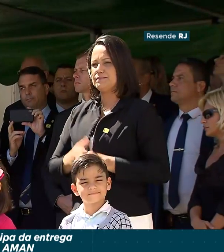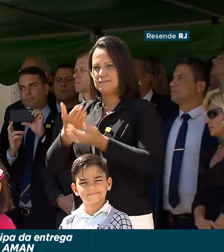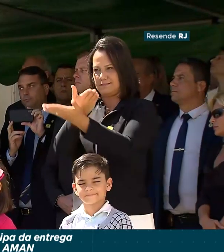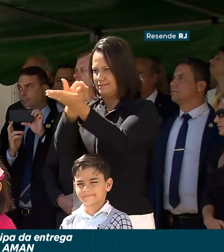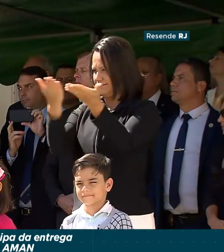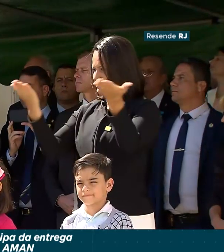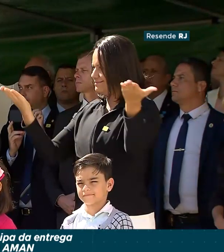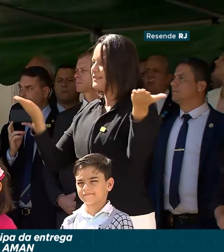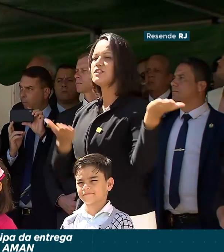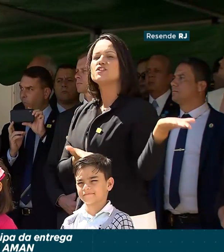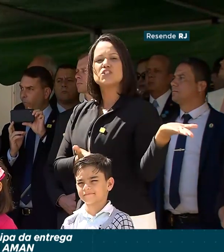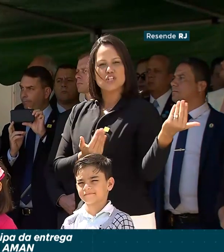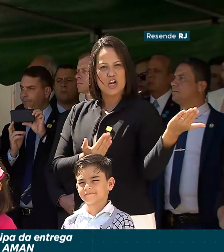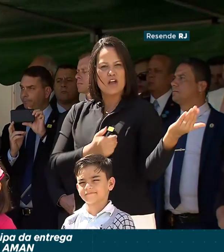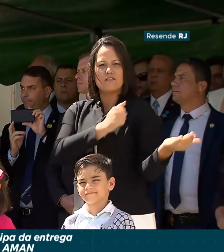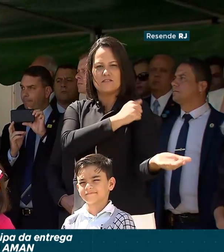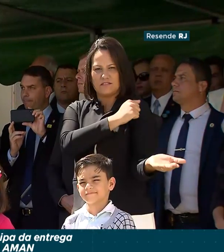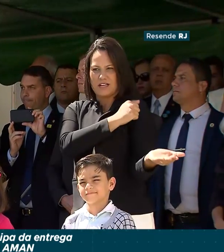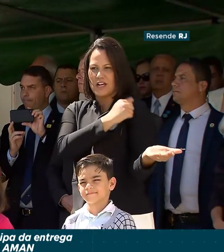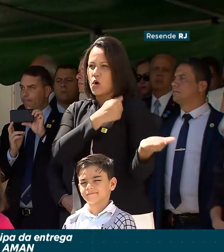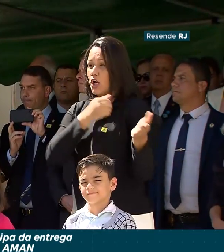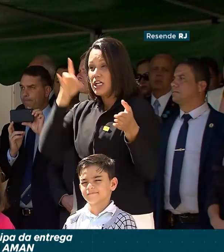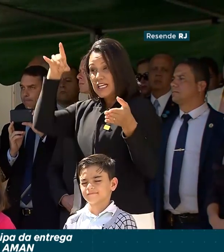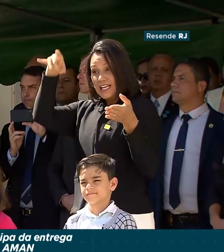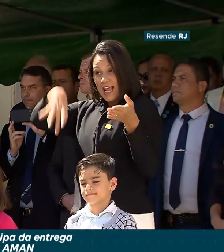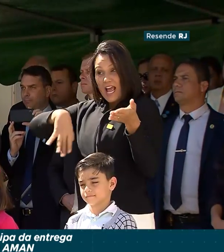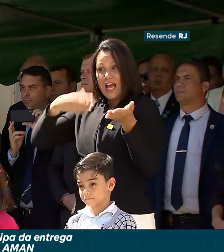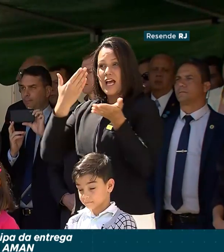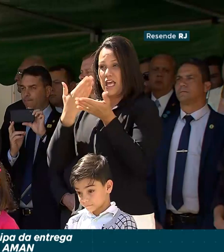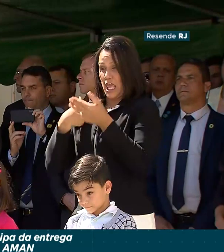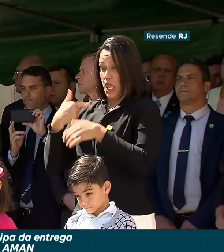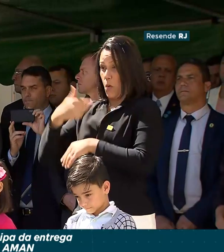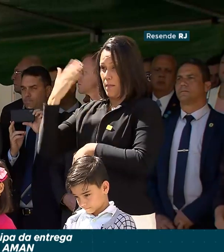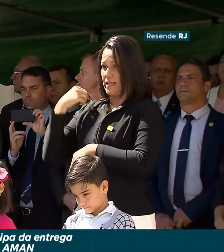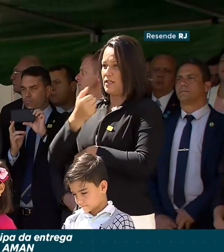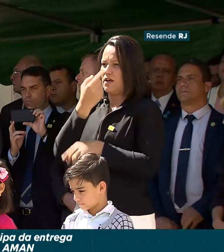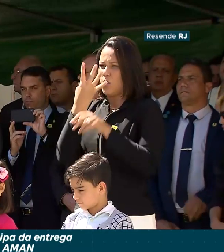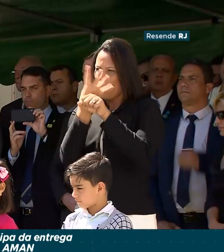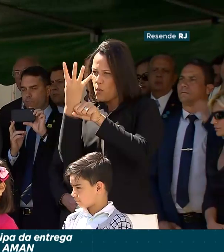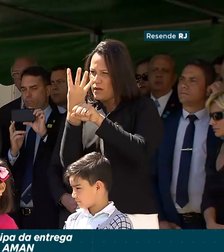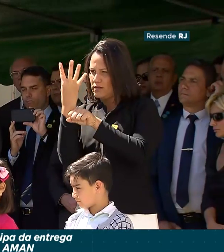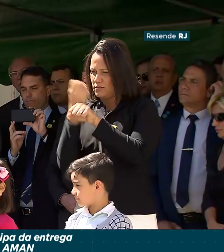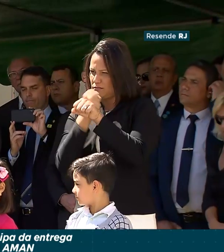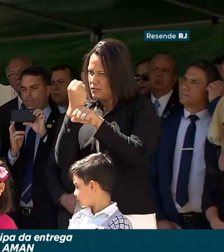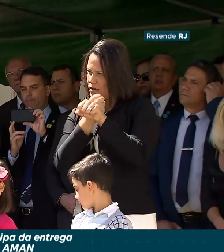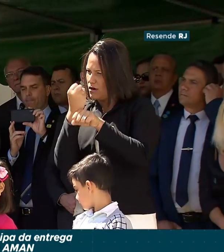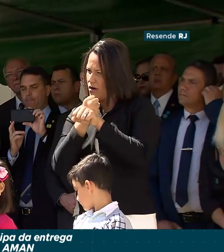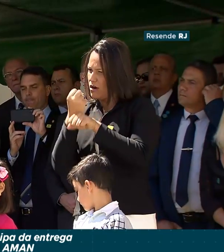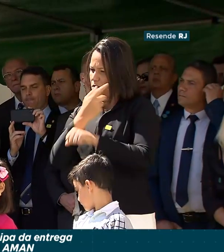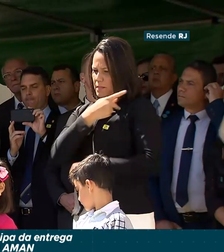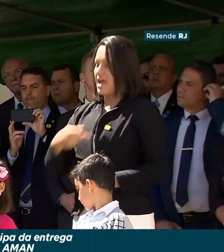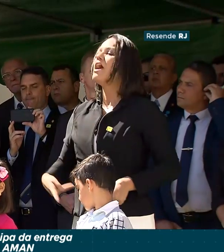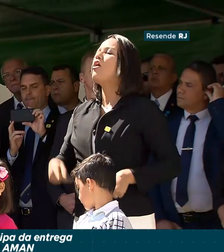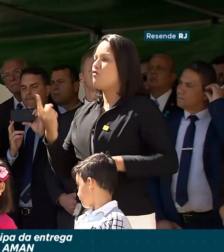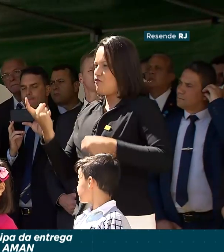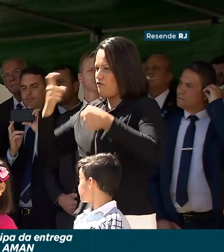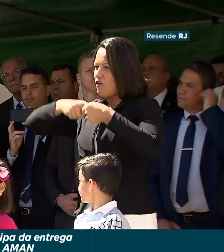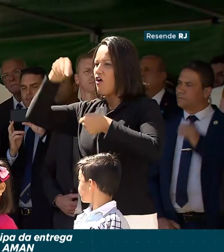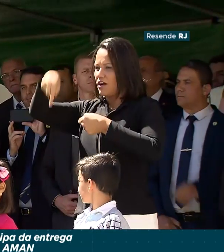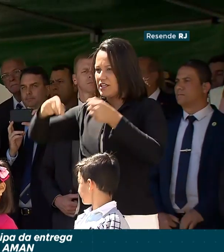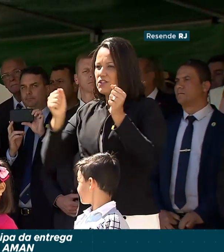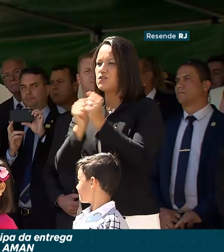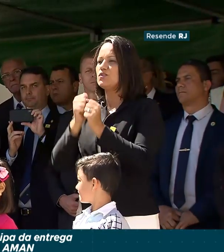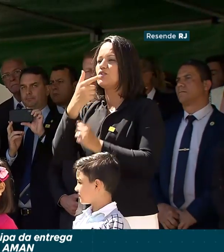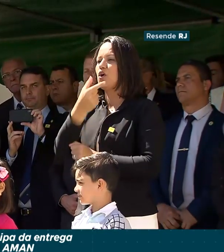Jovens cadetes, no último ano do meu mandato, se Deus quiser, estarei aqui com vocês,